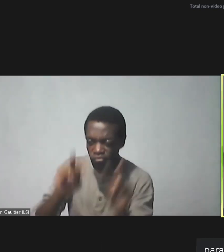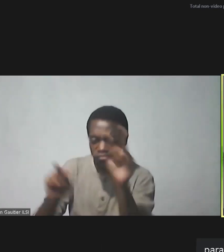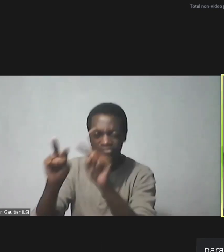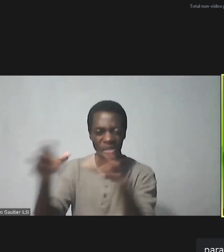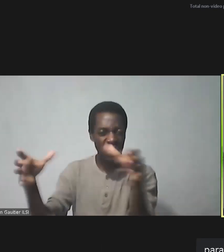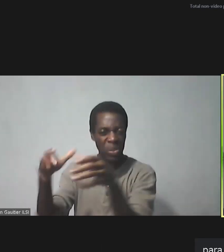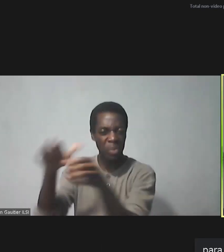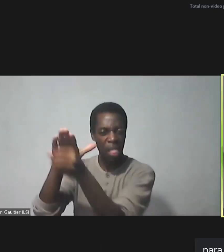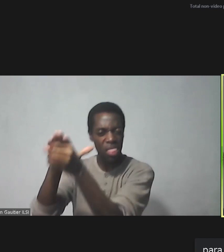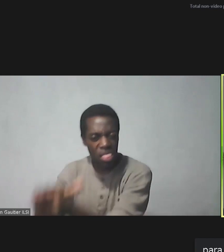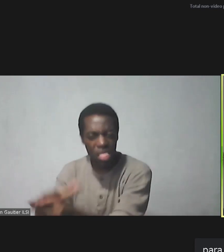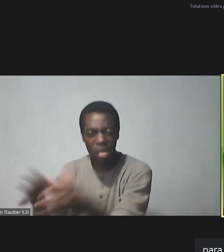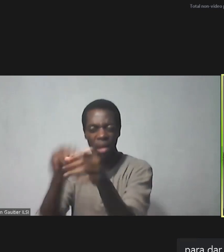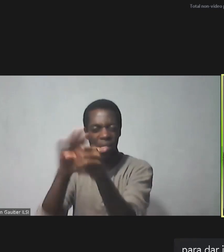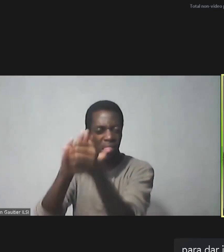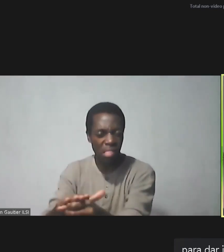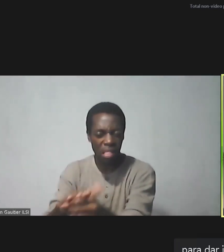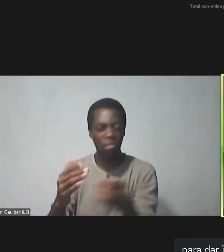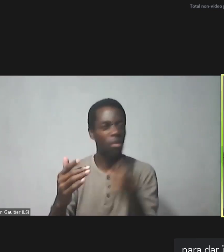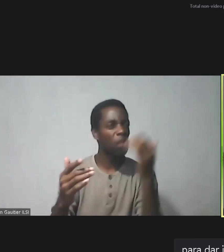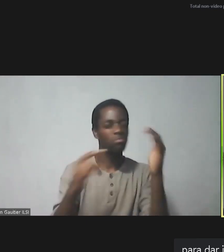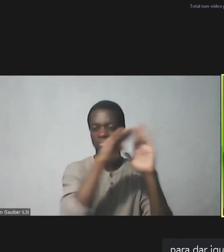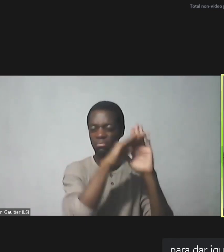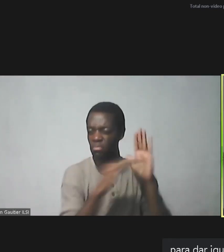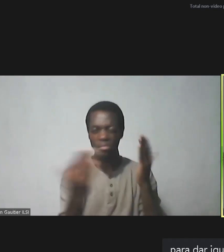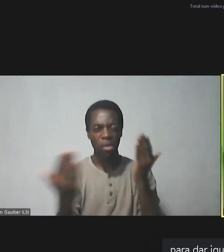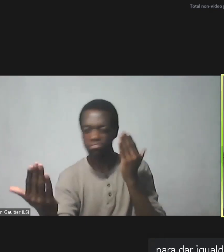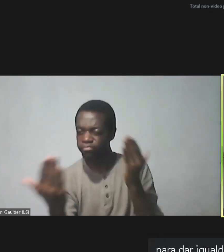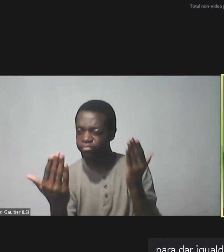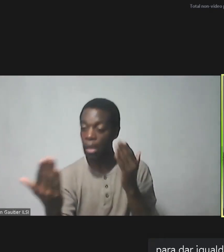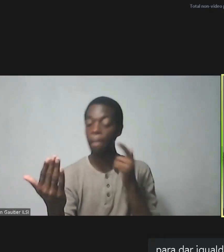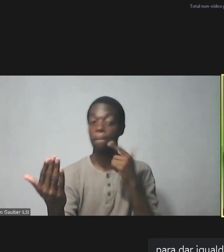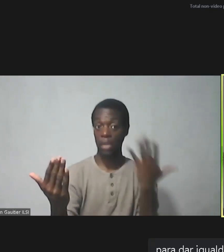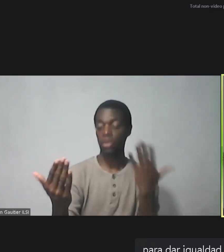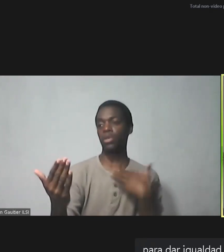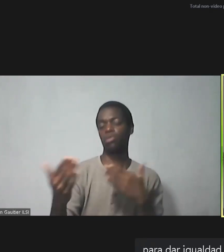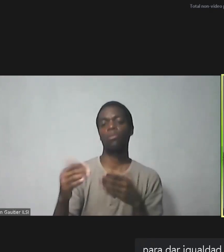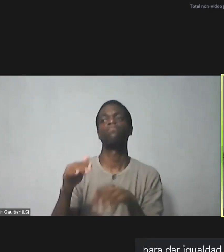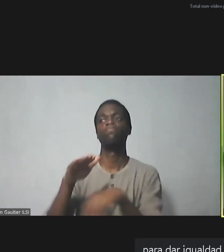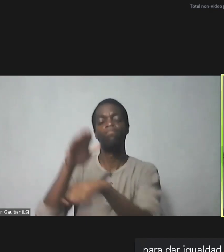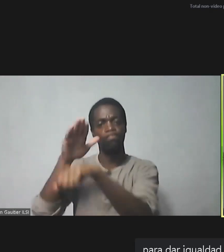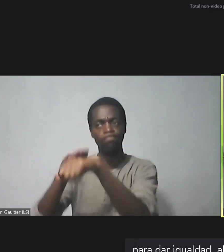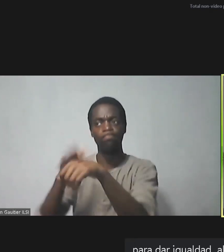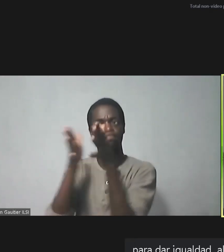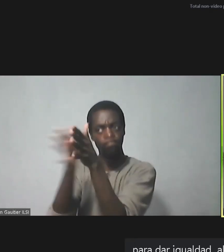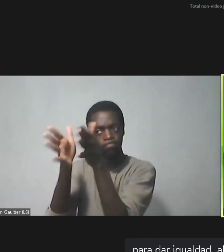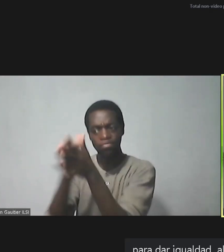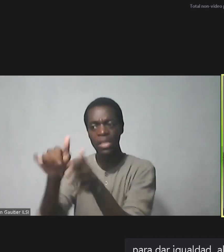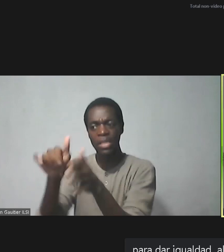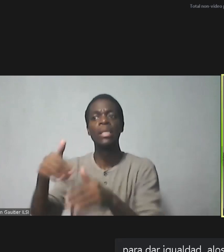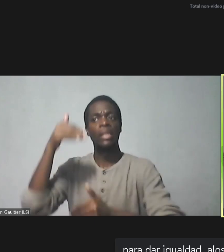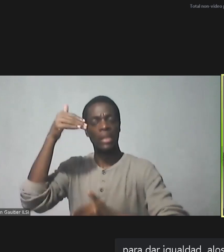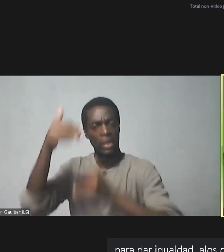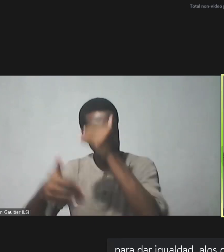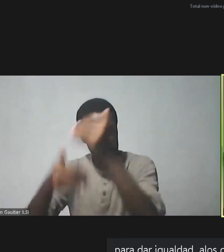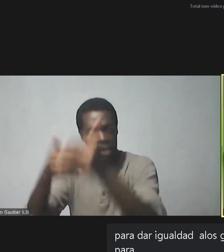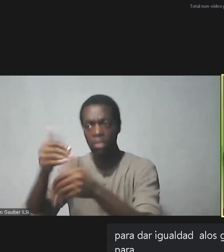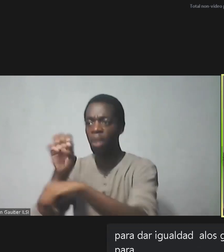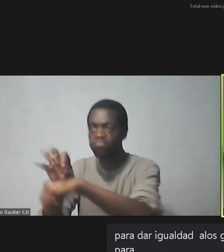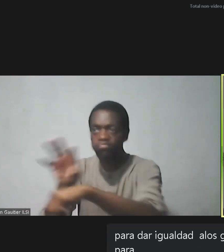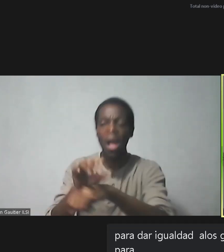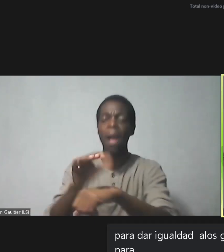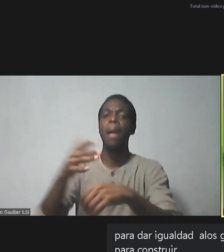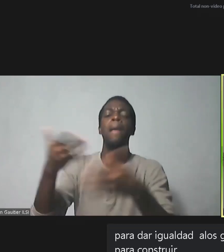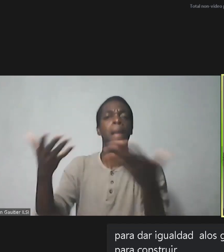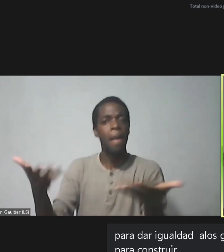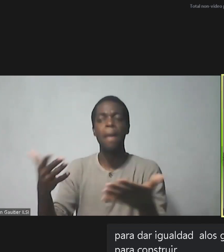para reconstruir comunidades mejores, más seguras, resilientes y más inclusivas en todo el